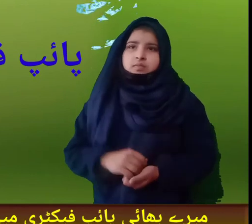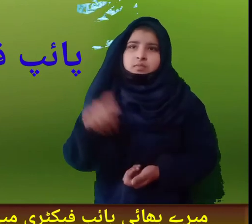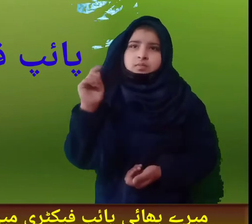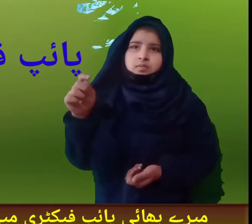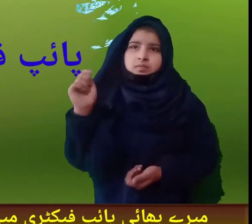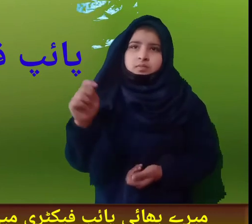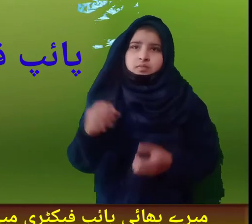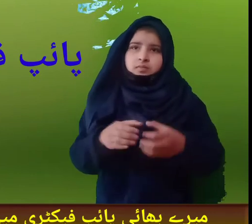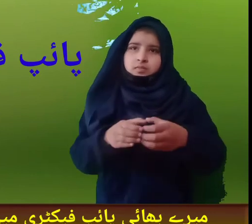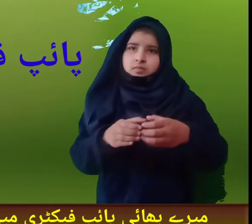पाइप फैक्ट्री